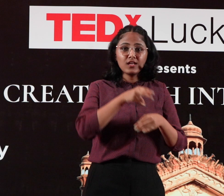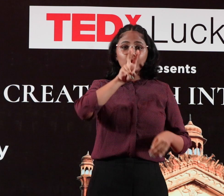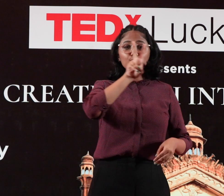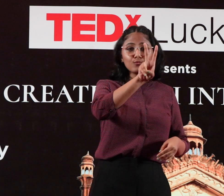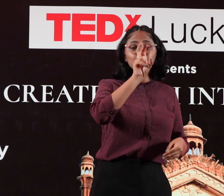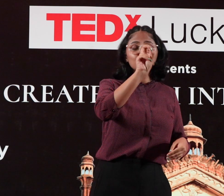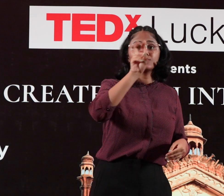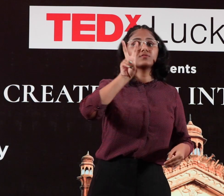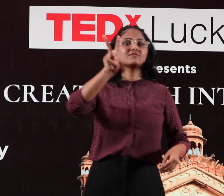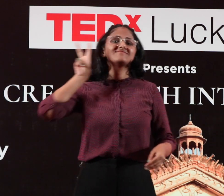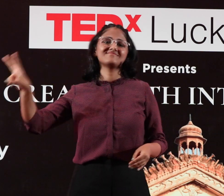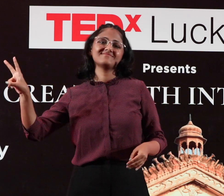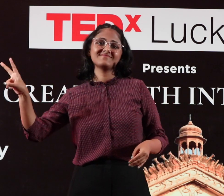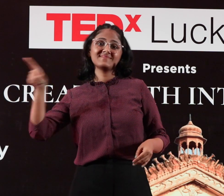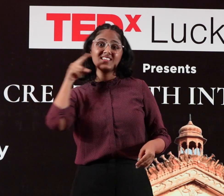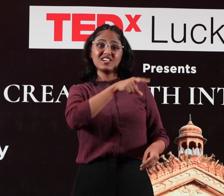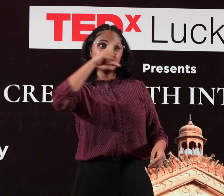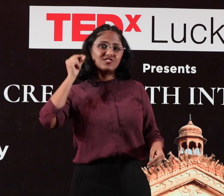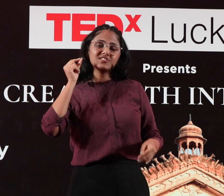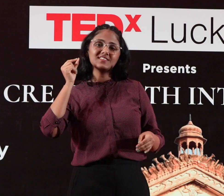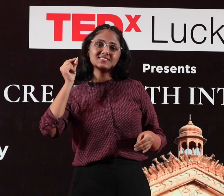में शहजीन जैसे बच्चे उन्होंने ग्रेजुएशन कर लिया।